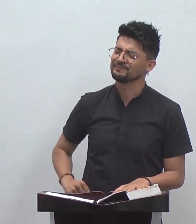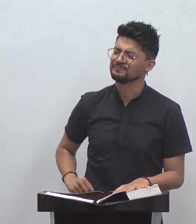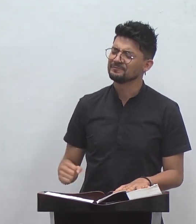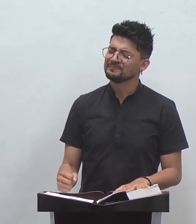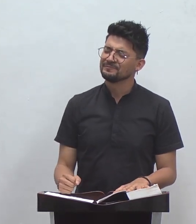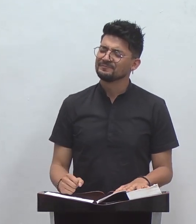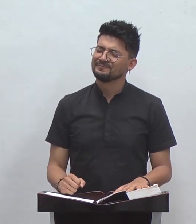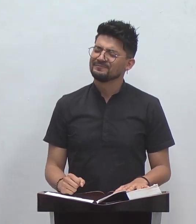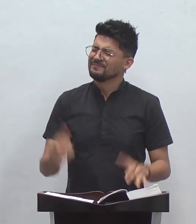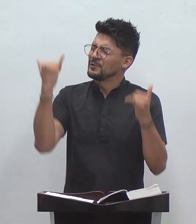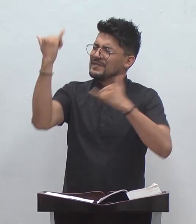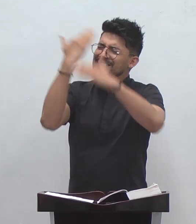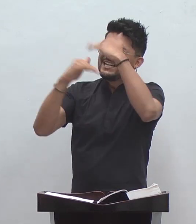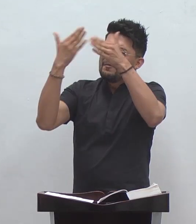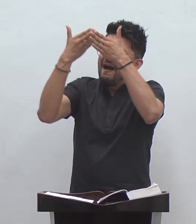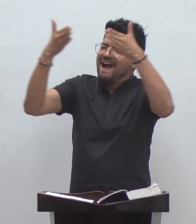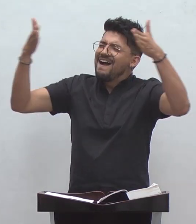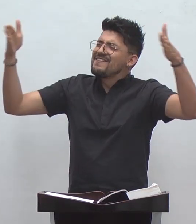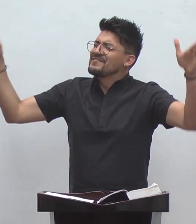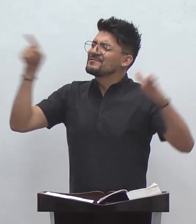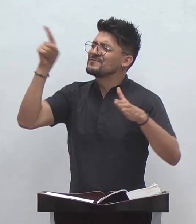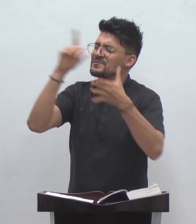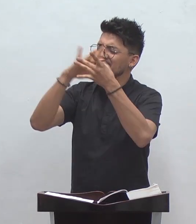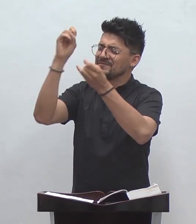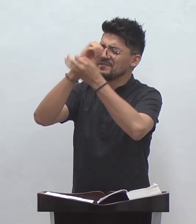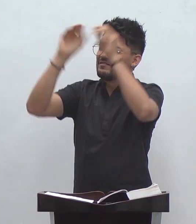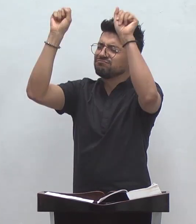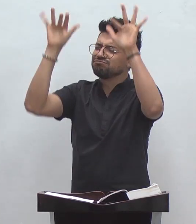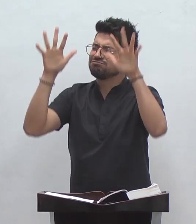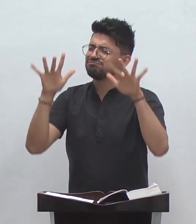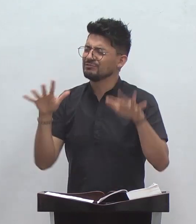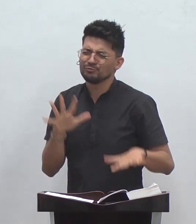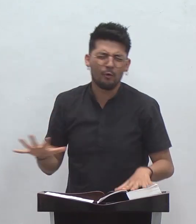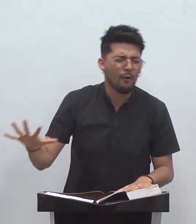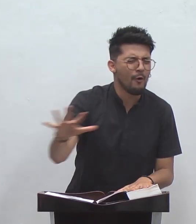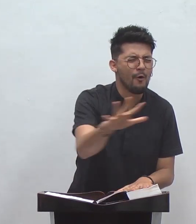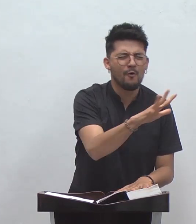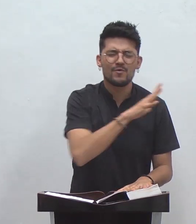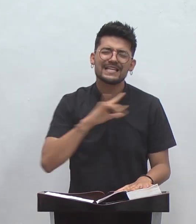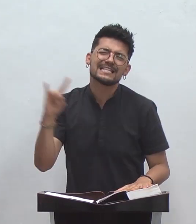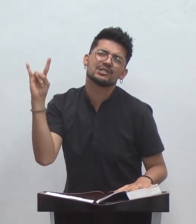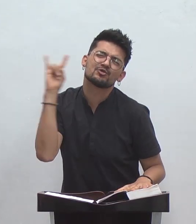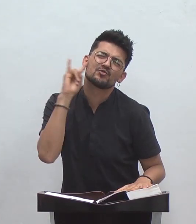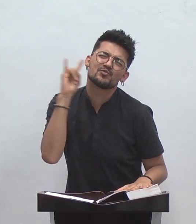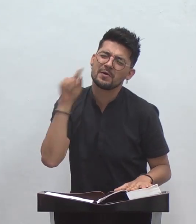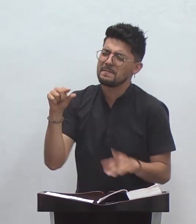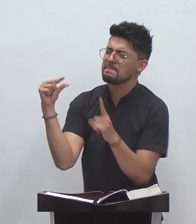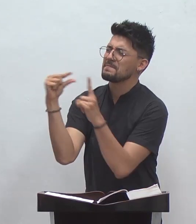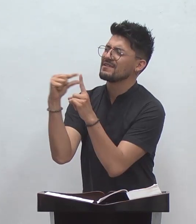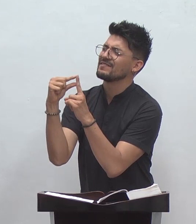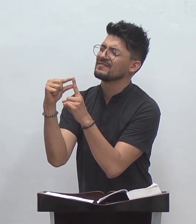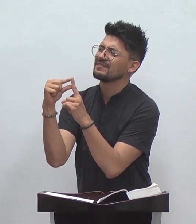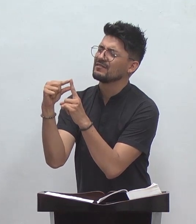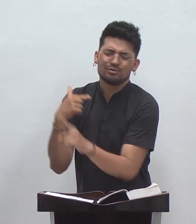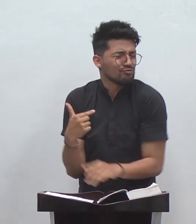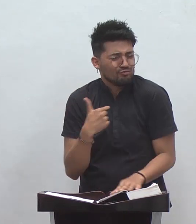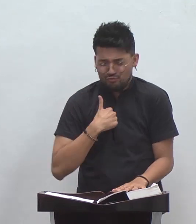Padre Dios, Señor, tú que estás en los cielos, ábrelos hoy y derrama de tu espíritu a nosotros. Que